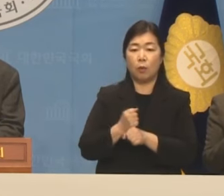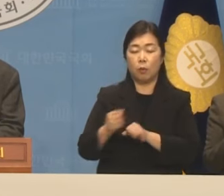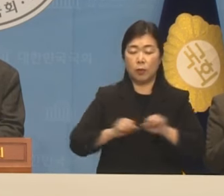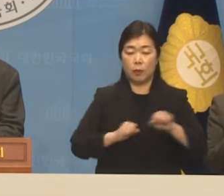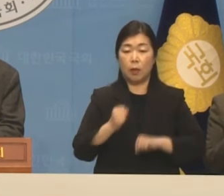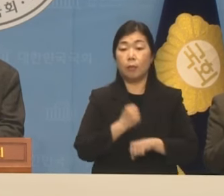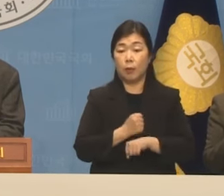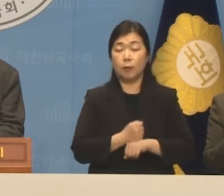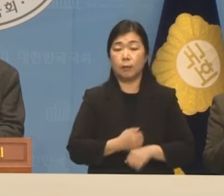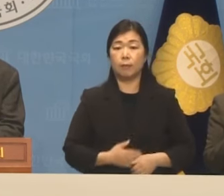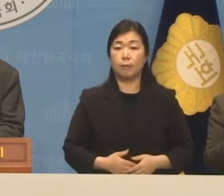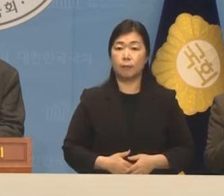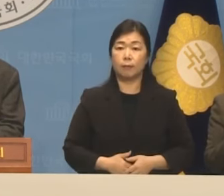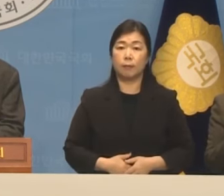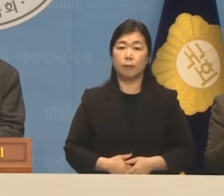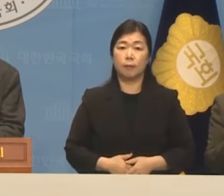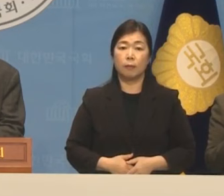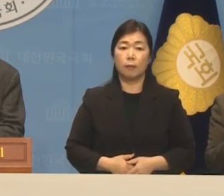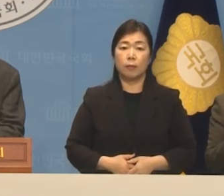하였다.